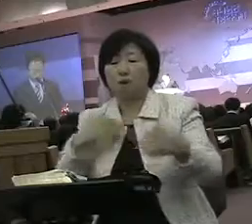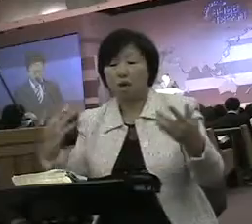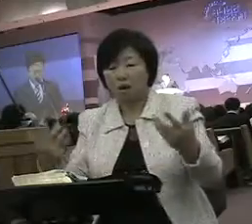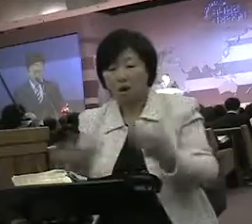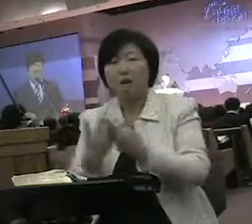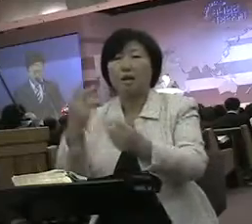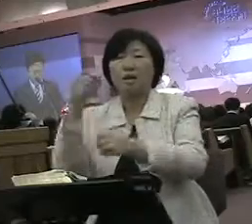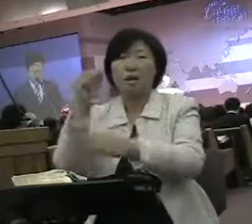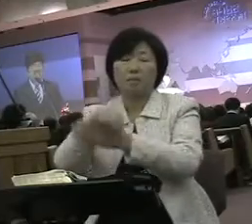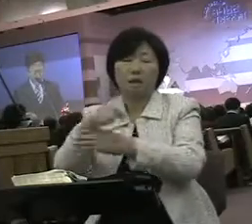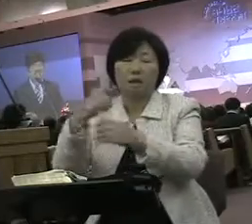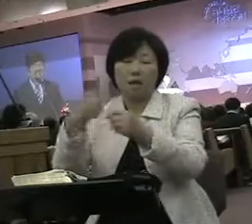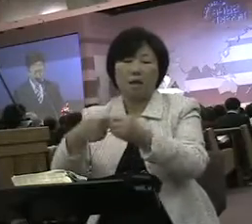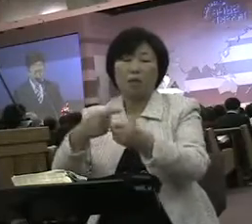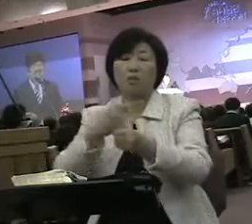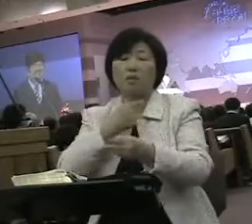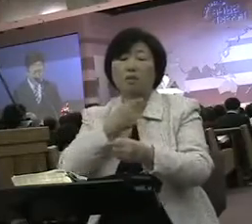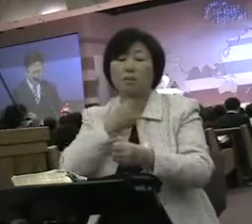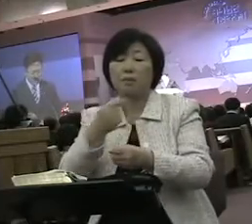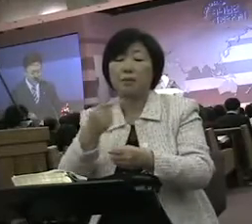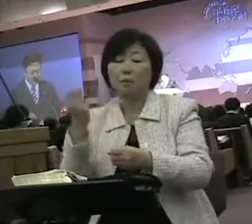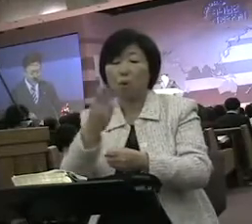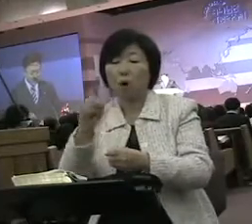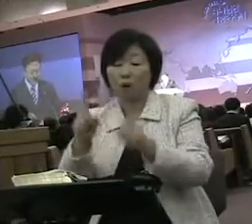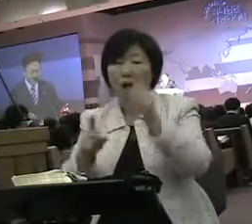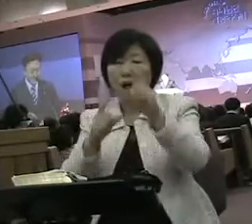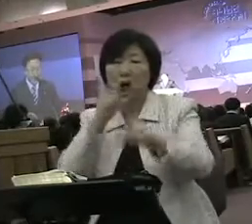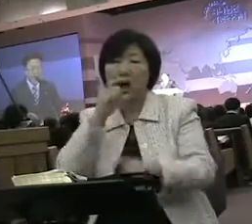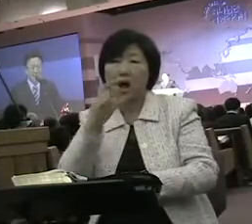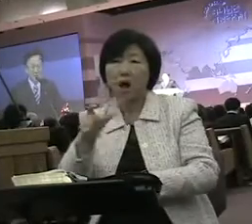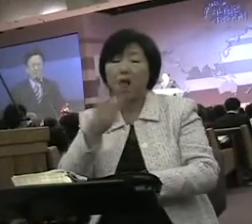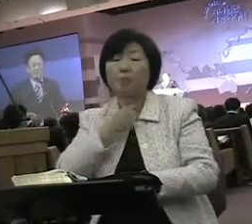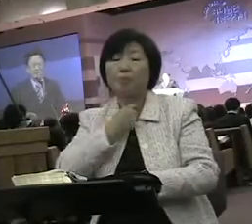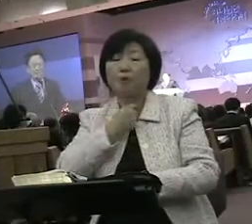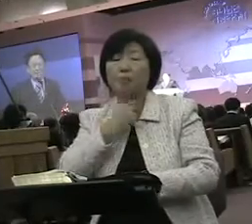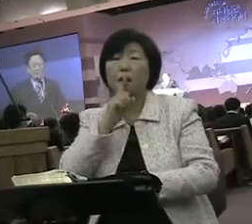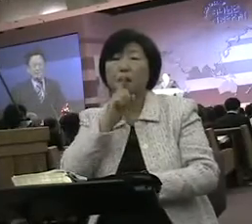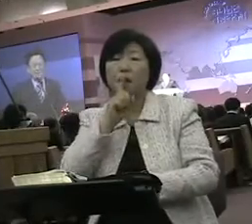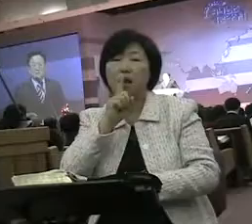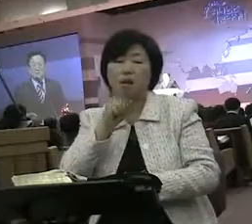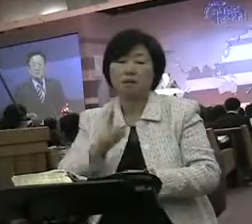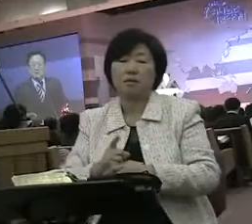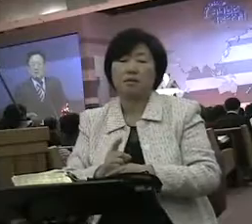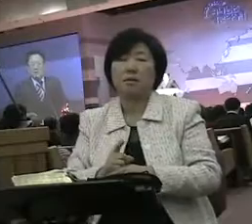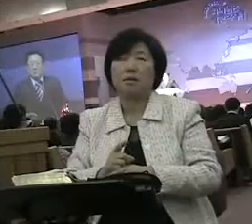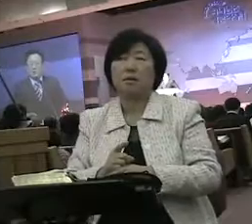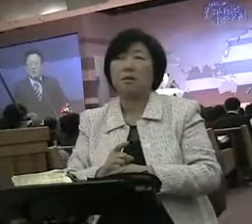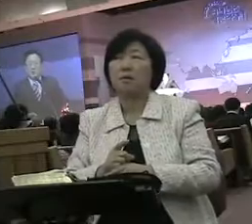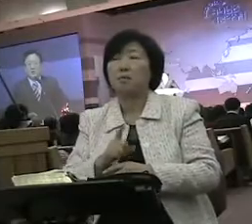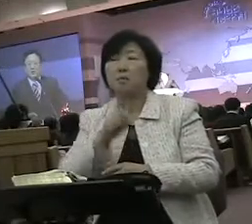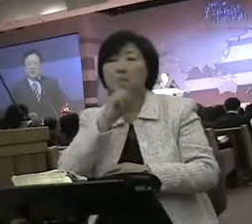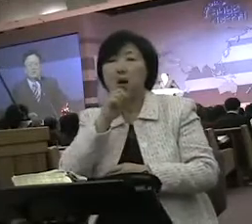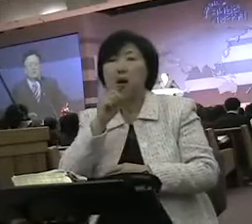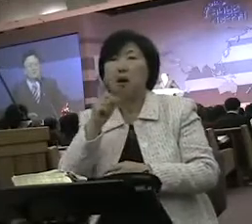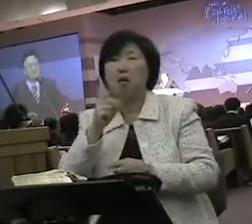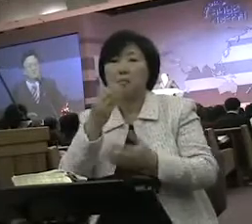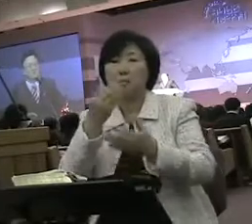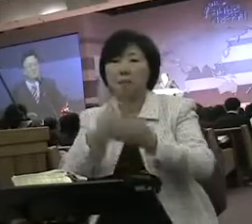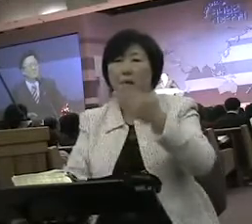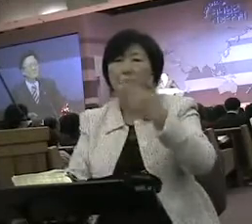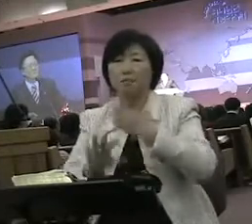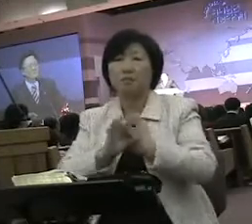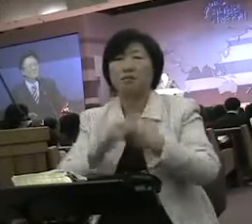성도들로 훈련하고 싶습니다. 또 하나 강조하고 싶은 것이 있습니다. 말입니다, 여러분. 말을 빼고 성숙을 논할 수